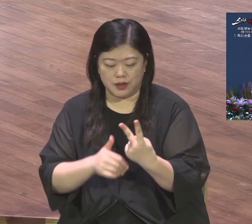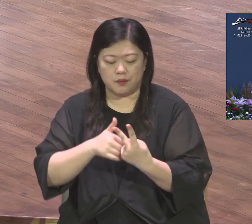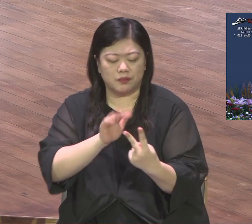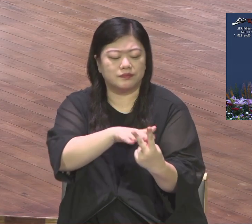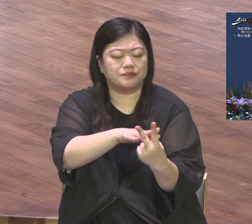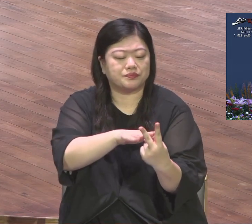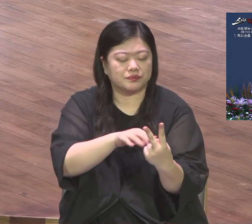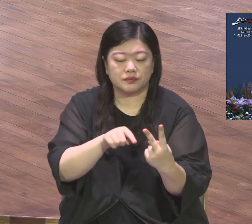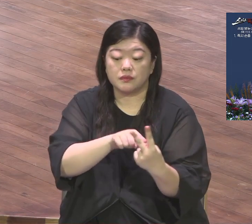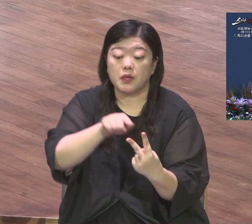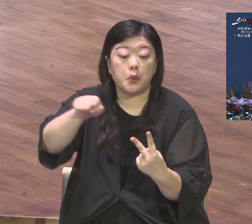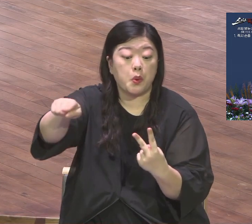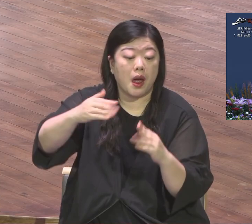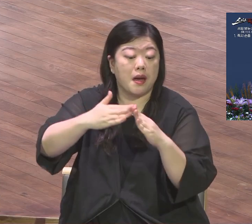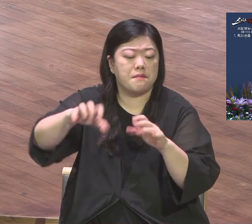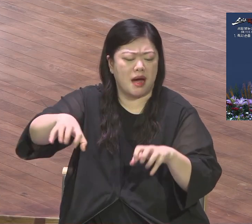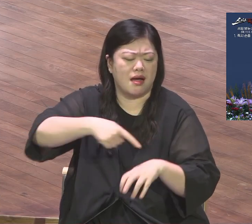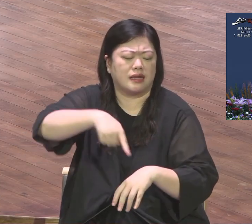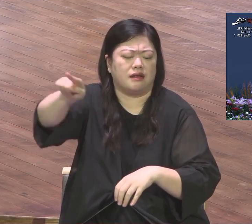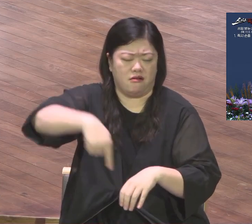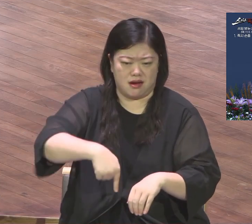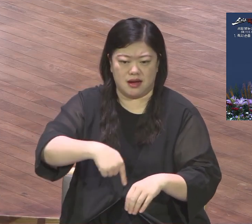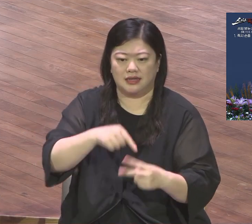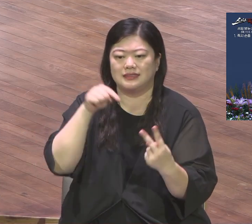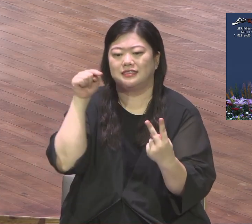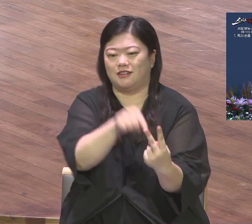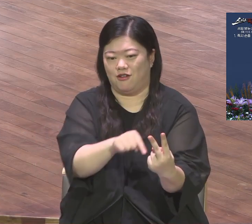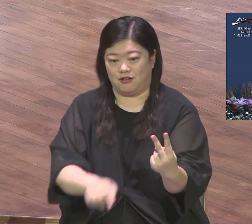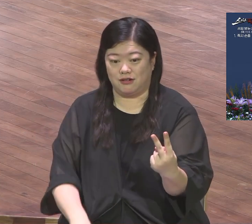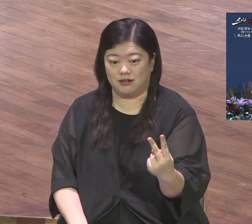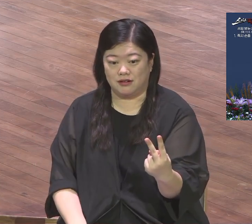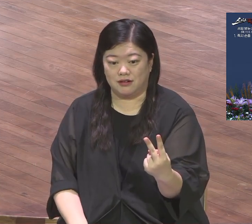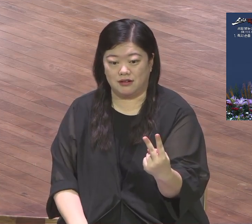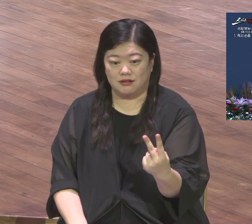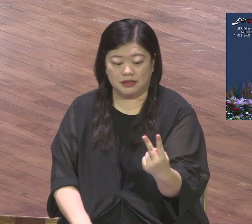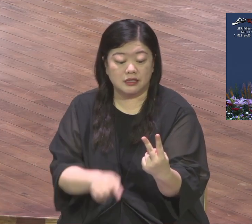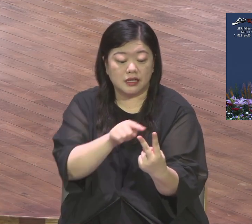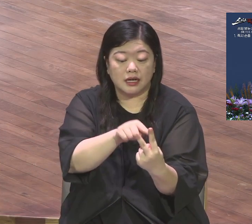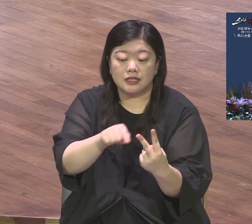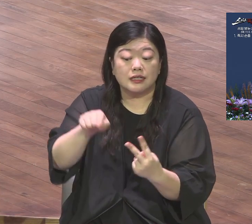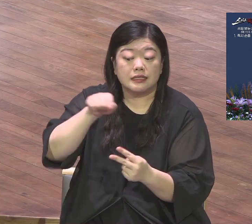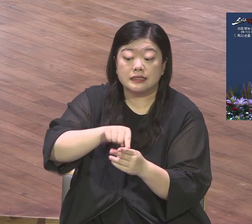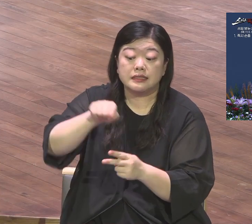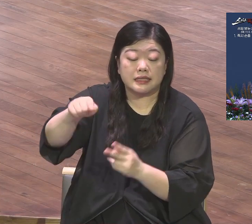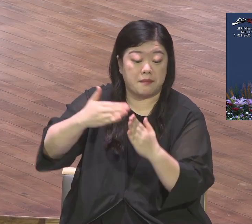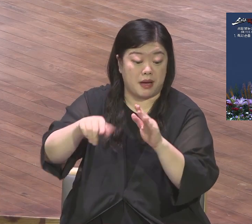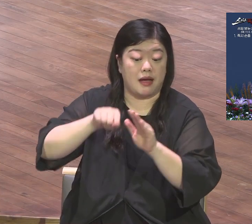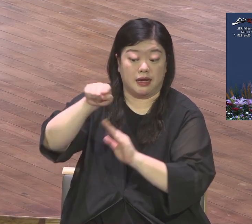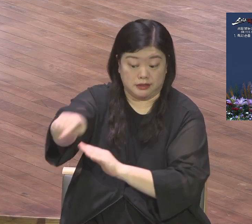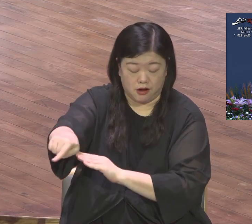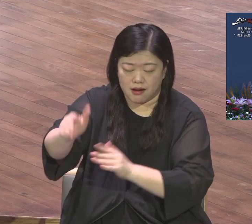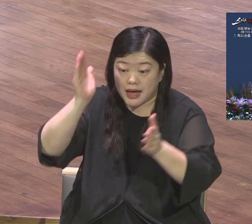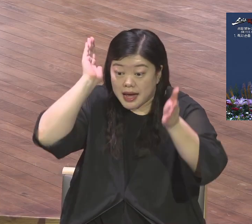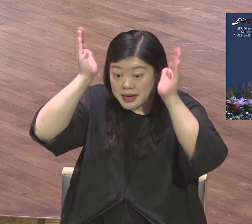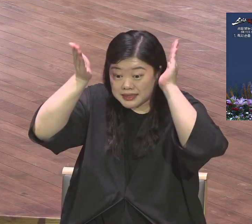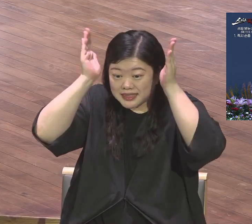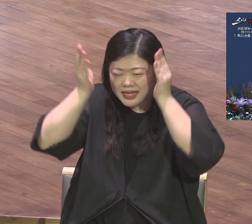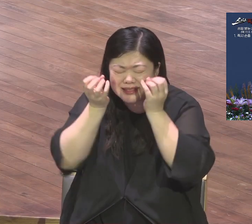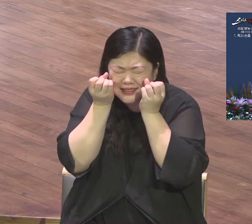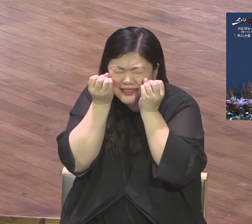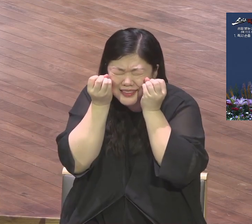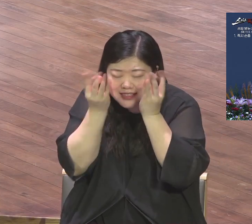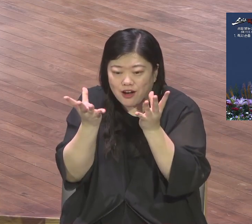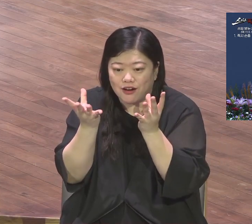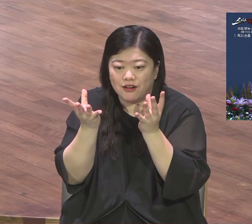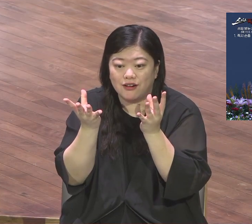그것은 저 맞은편 마을에 가서 아직 아무도 타지 않은 이 나귀 새끼,